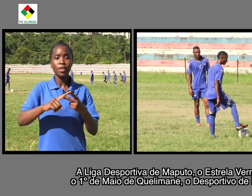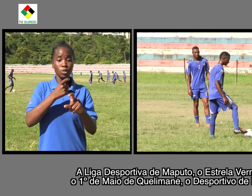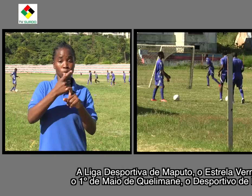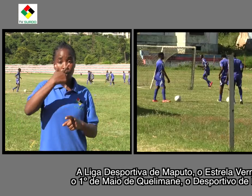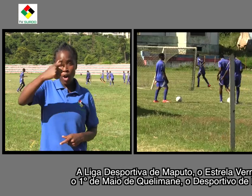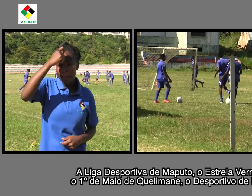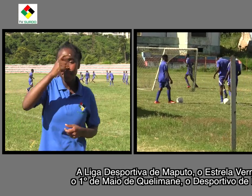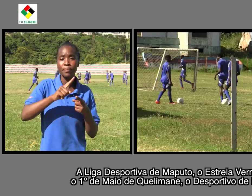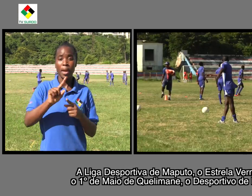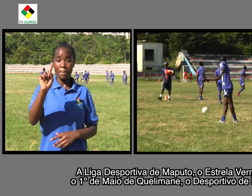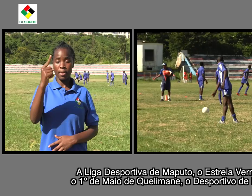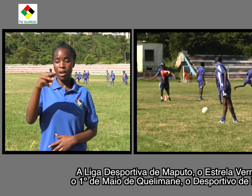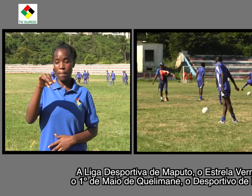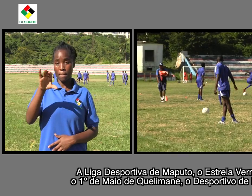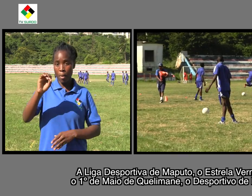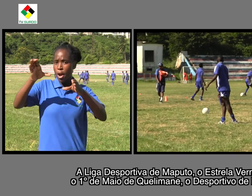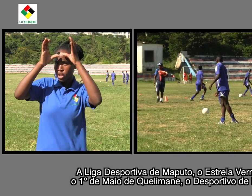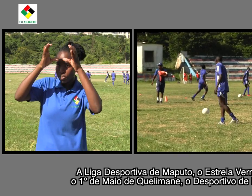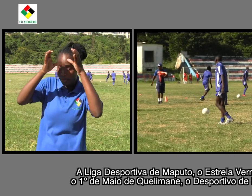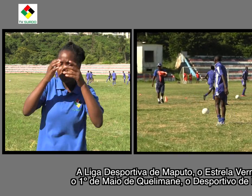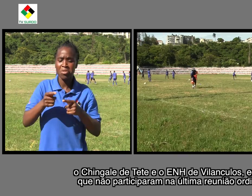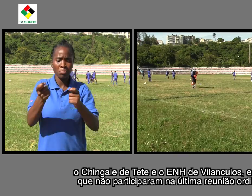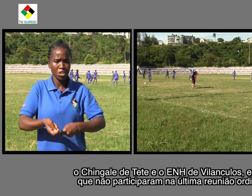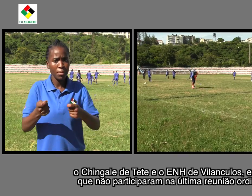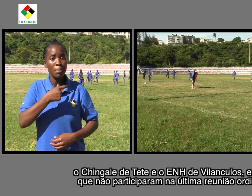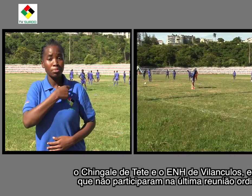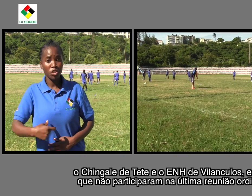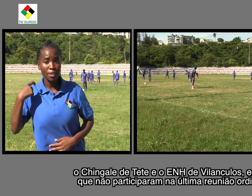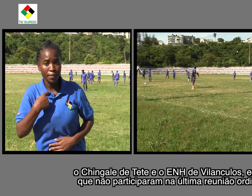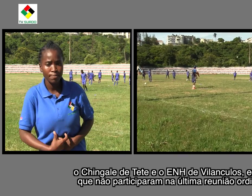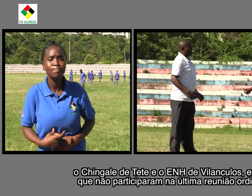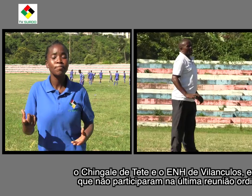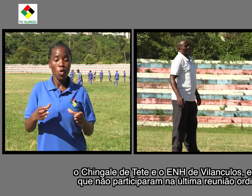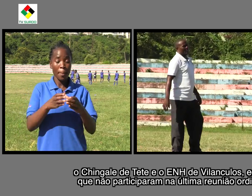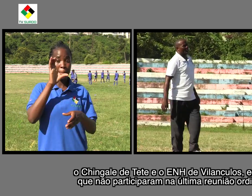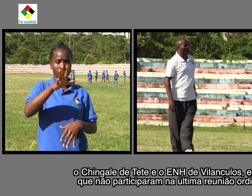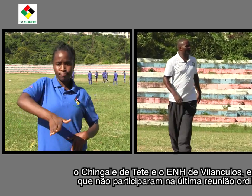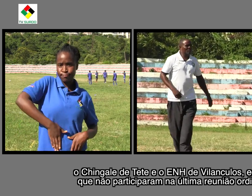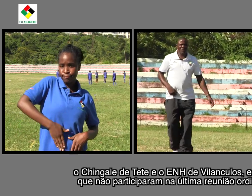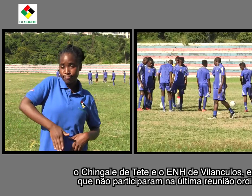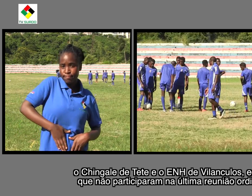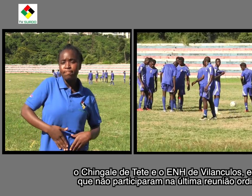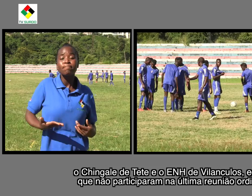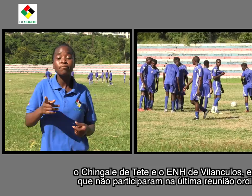Vermelha, o 1º de maio de Climano, o Desportivo de Niaça, o Singal de Tete e o NH de Vilanculos, equipas que não